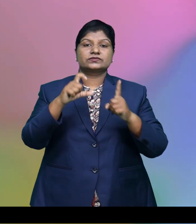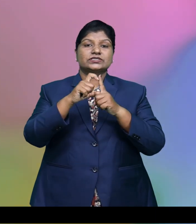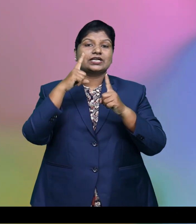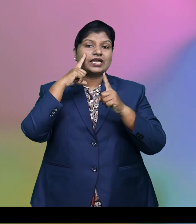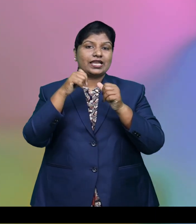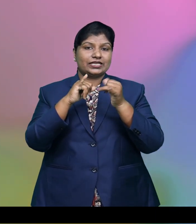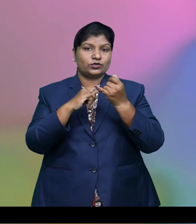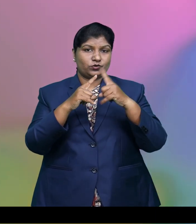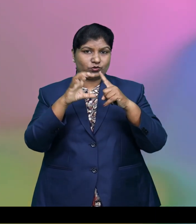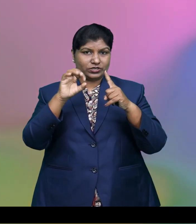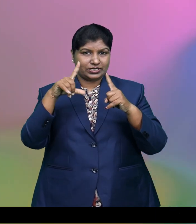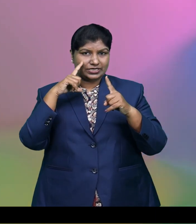డయాస్టోలిక్ ఒత్తిడి.